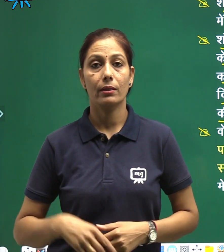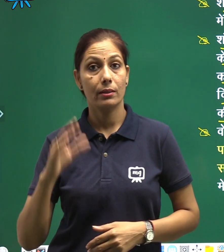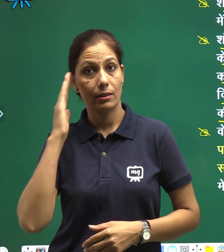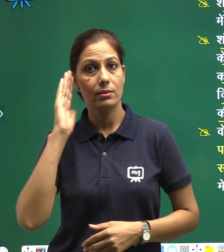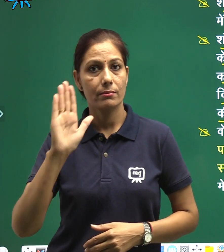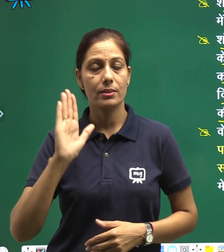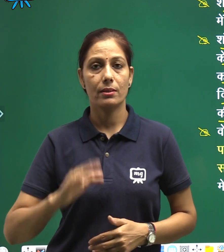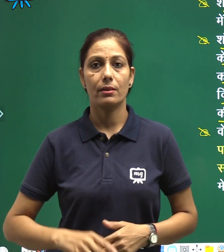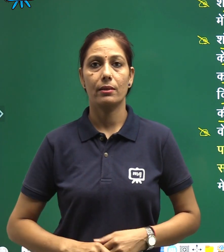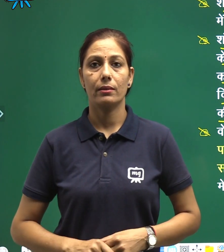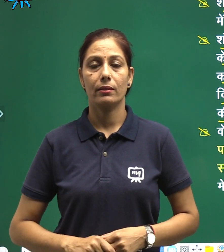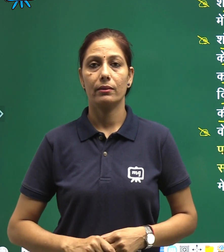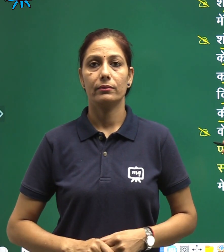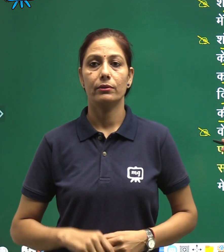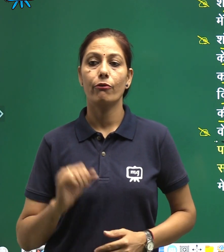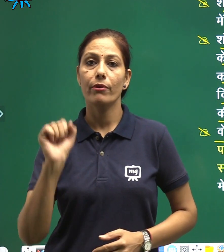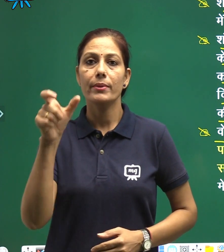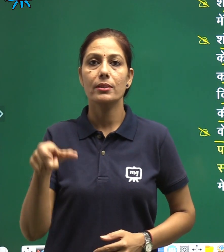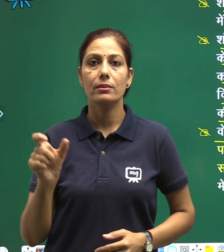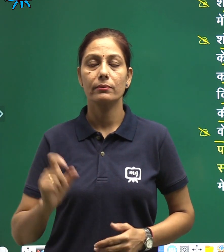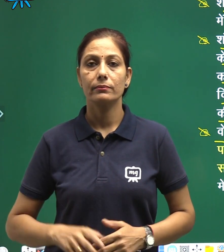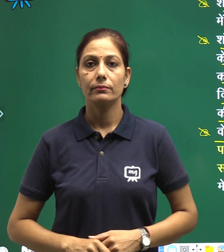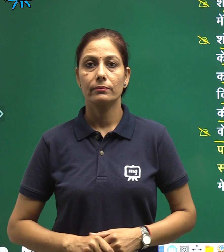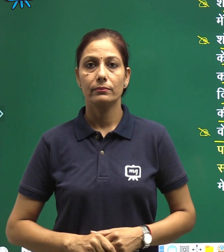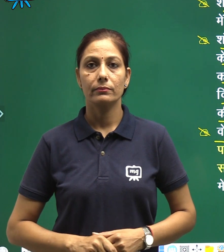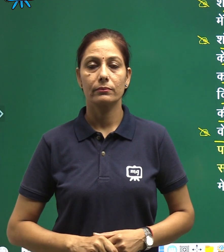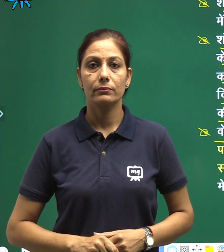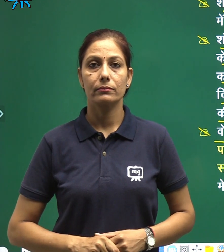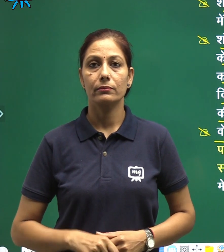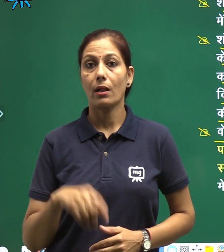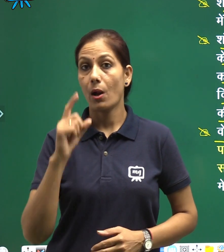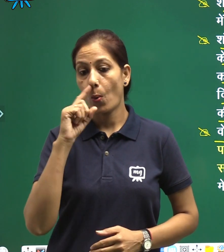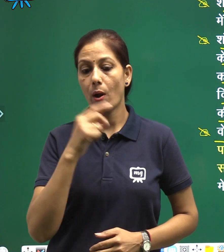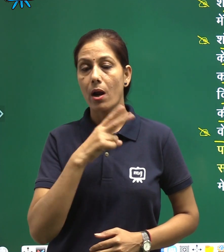समझते हैं। वे उमा से